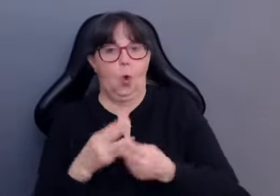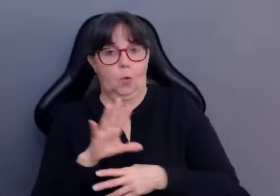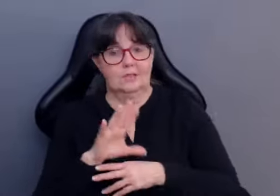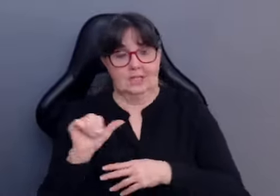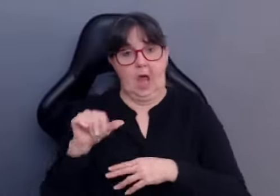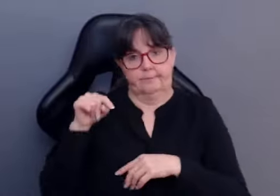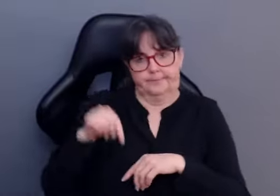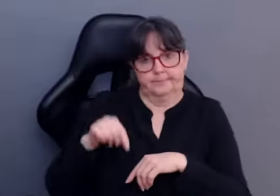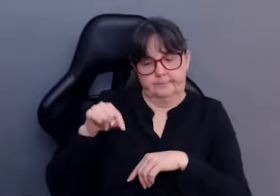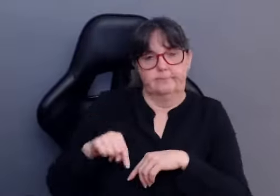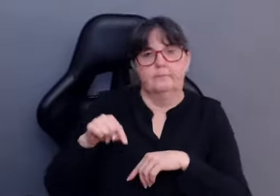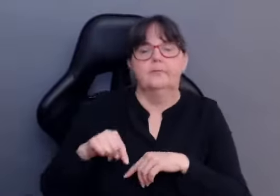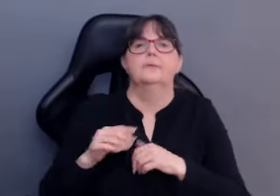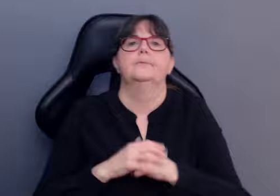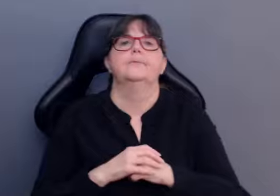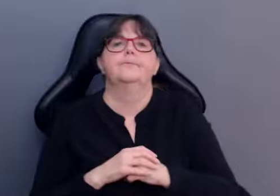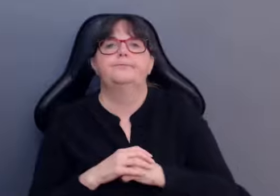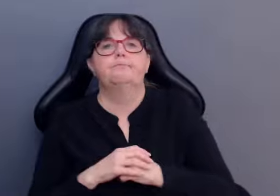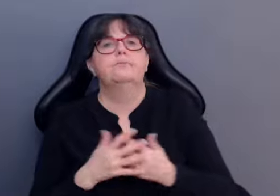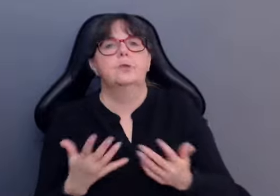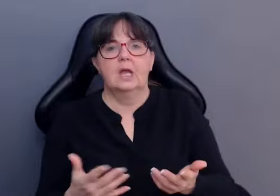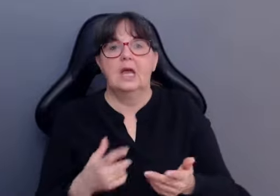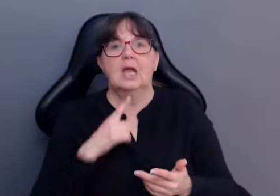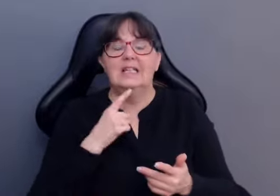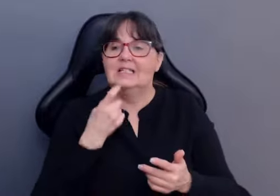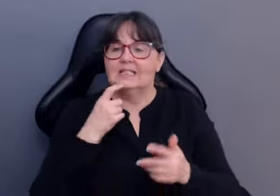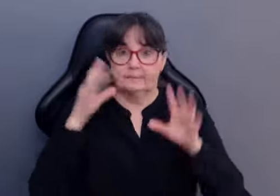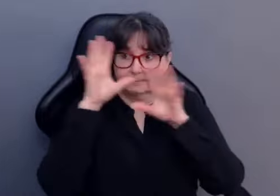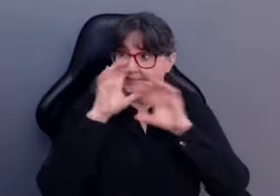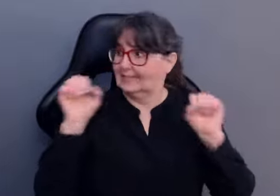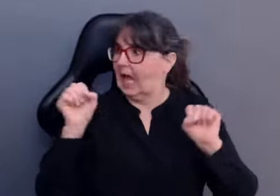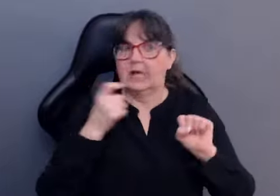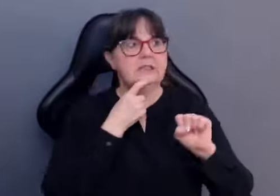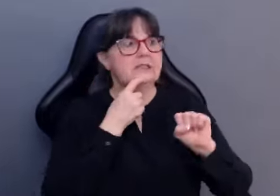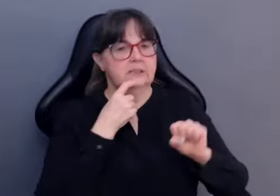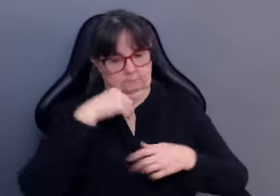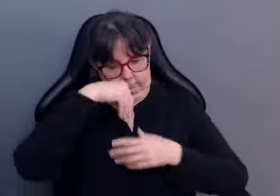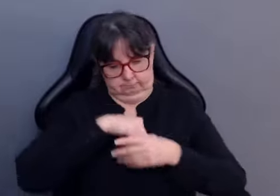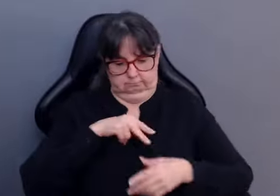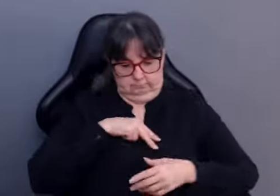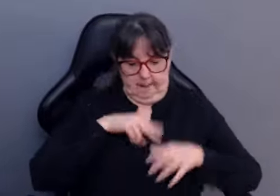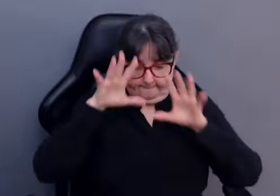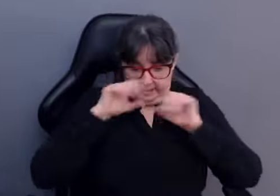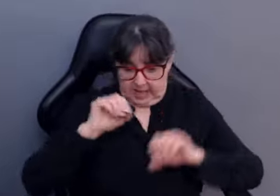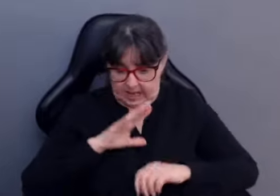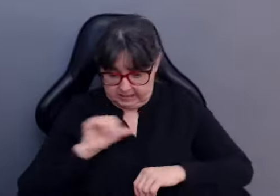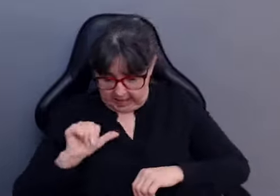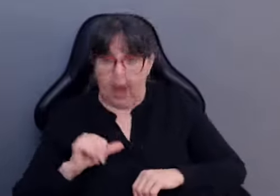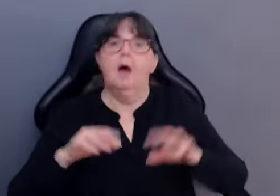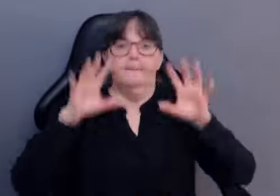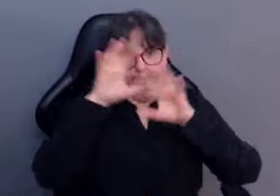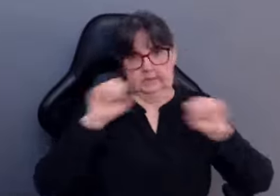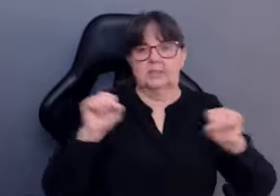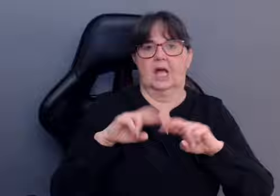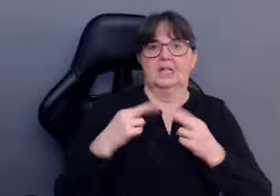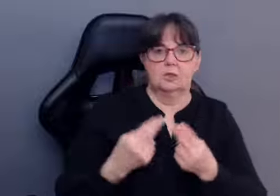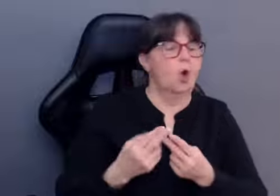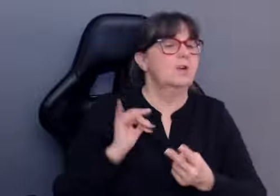conseil d'administration sont présidées par le président de l'organisme ou, à son défaut, par